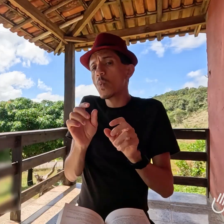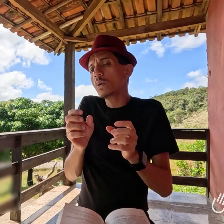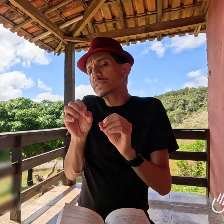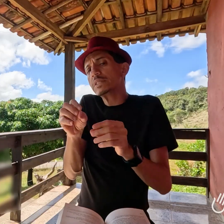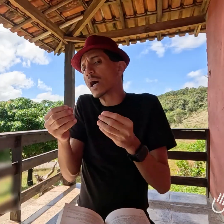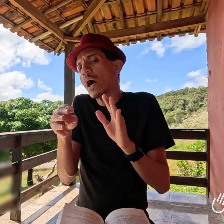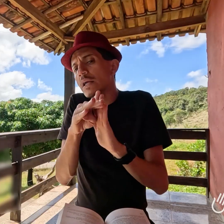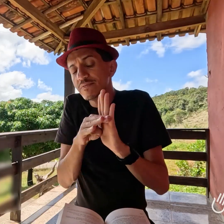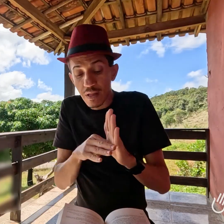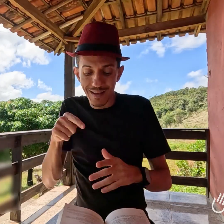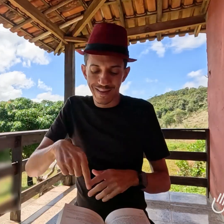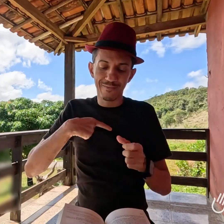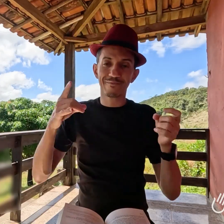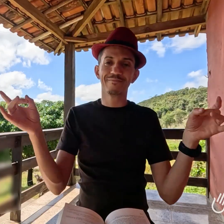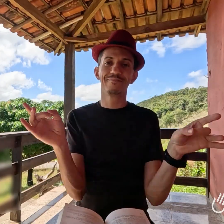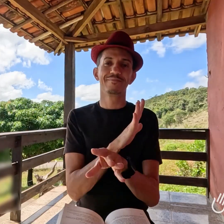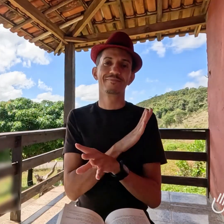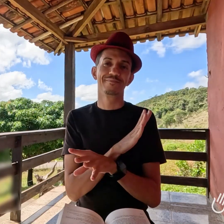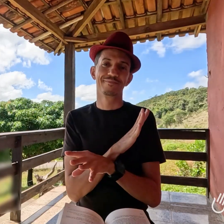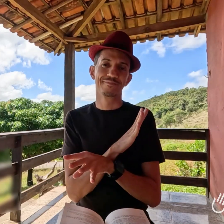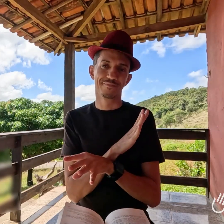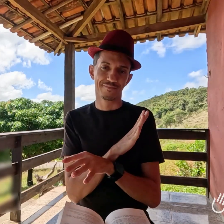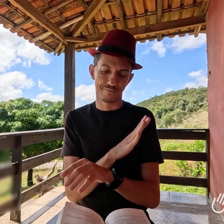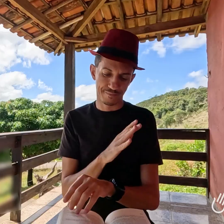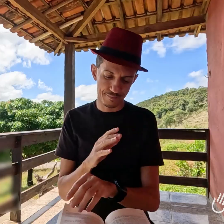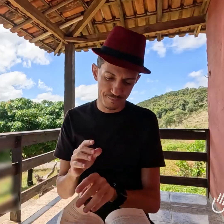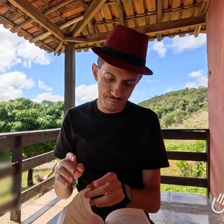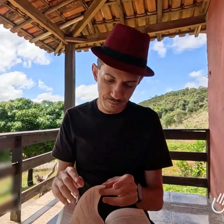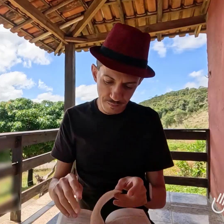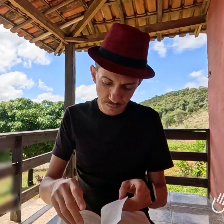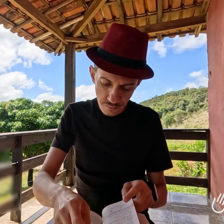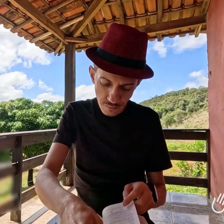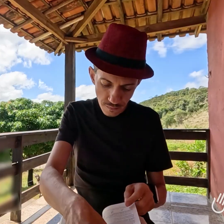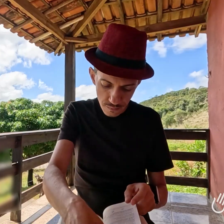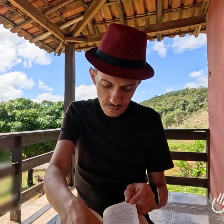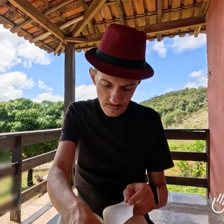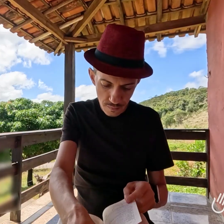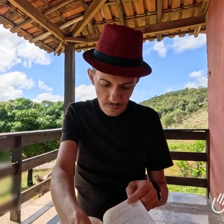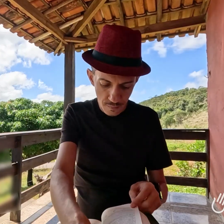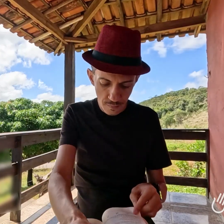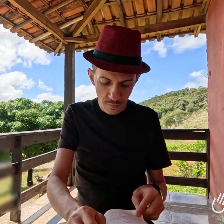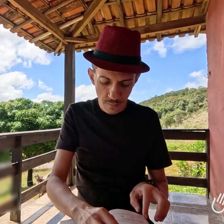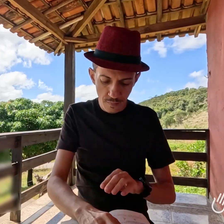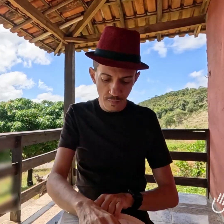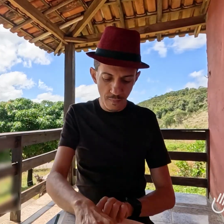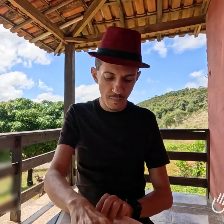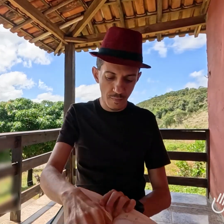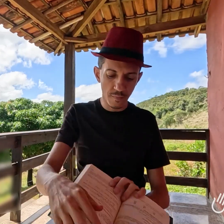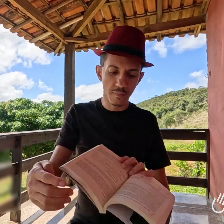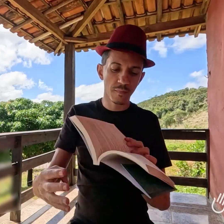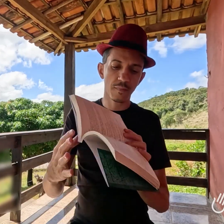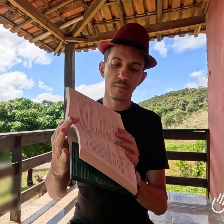ensino, inclusive para ensino acadêmico. Está tudo aqui, tudo organizado e tudo passo a